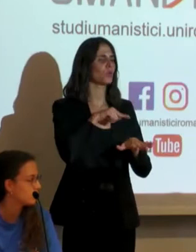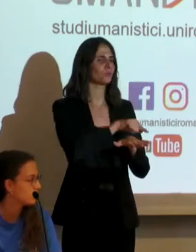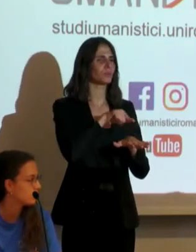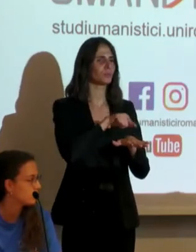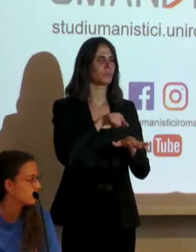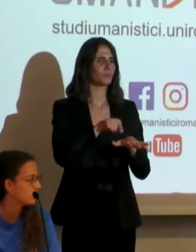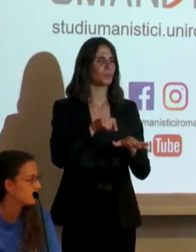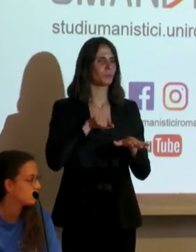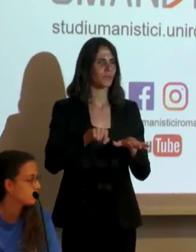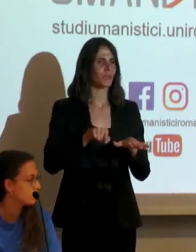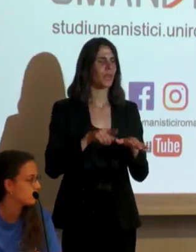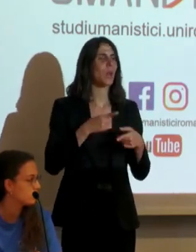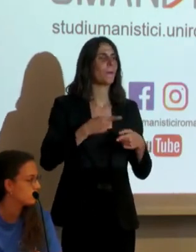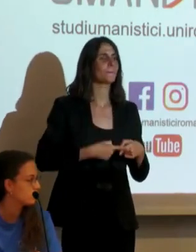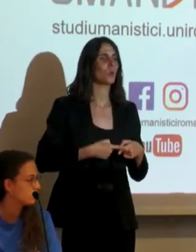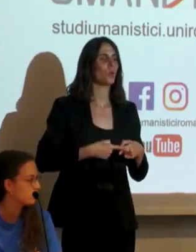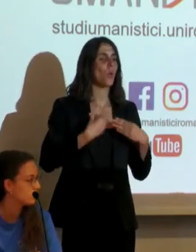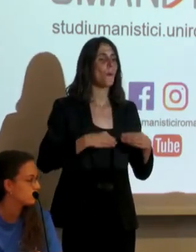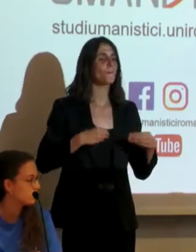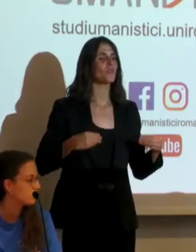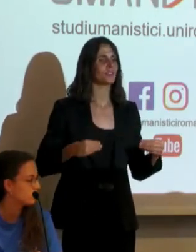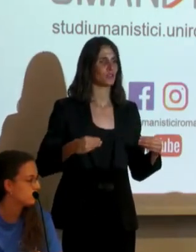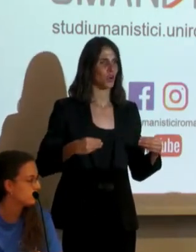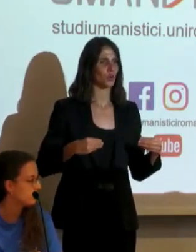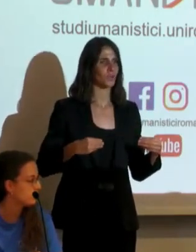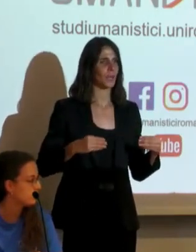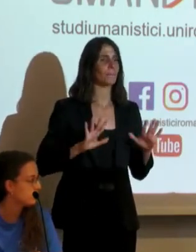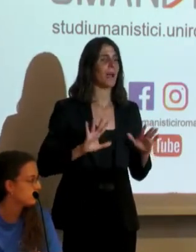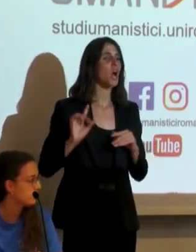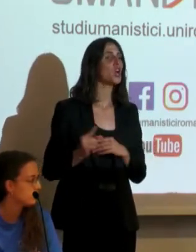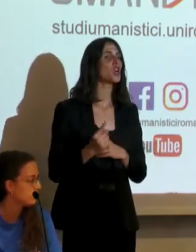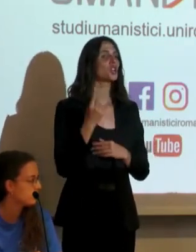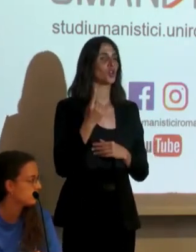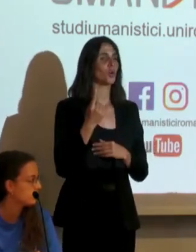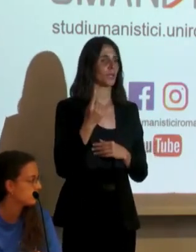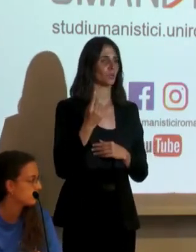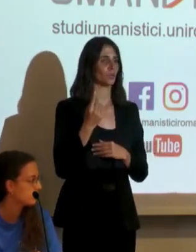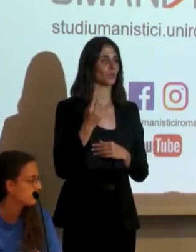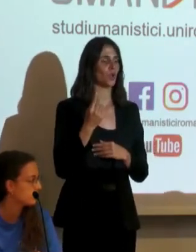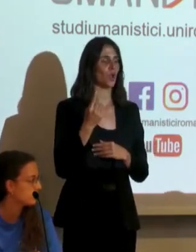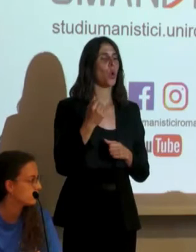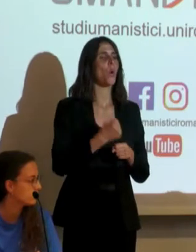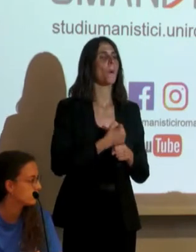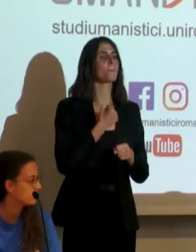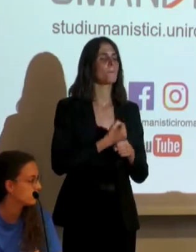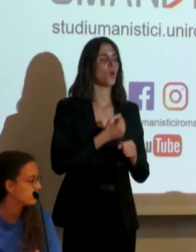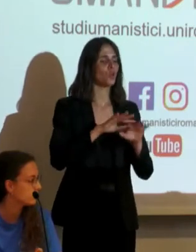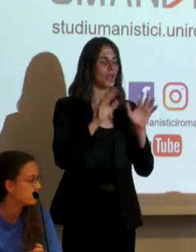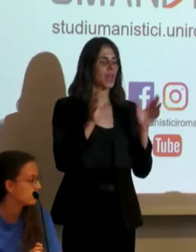dalla professionalizzazione e soprattutto dalla versatilità nel mondo del lavoro.